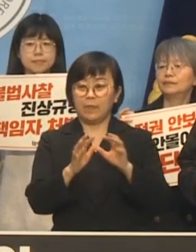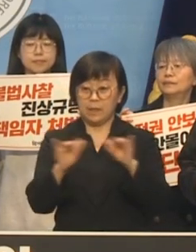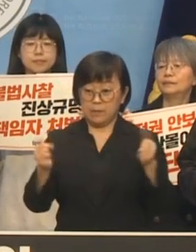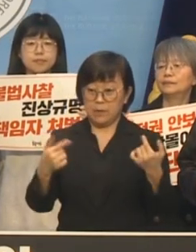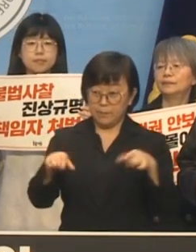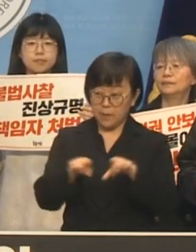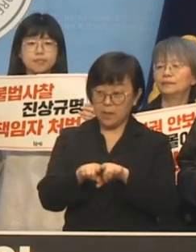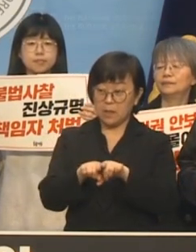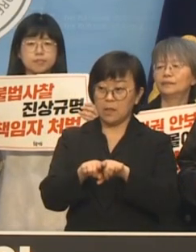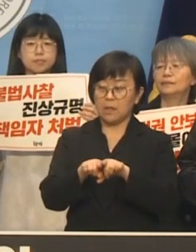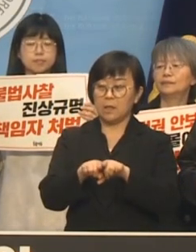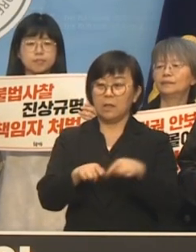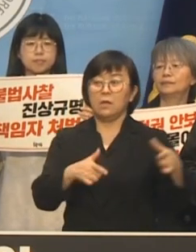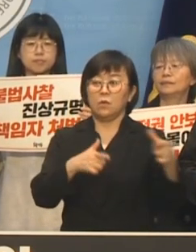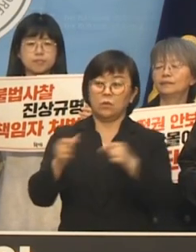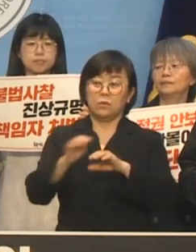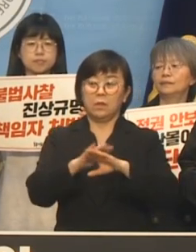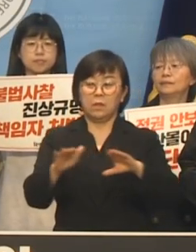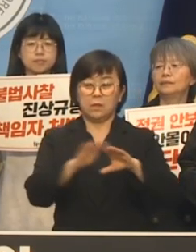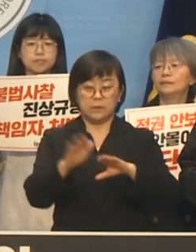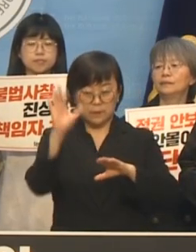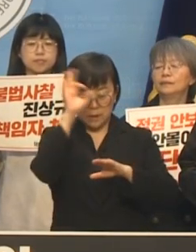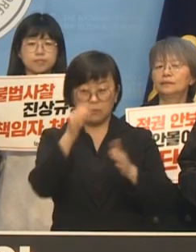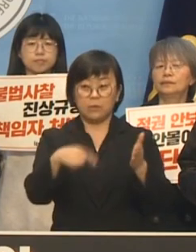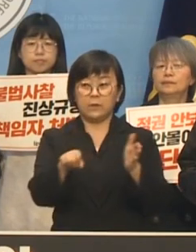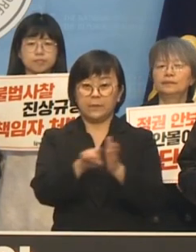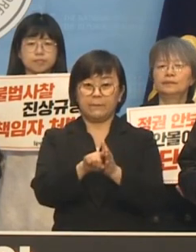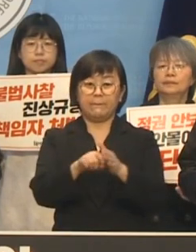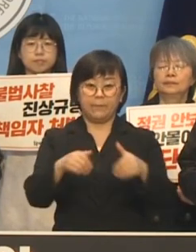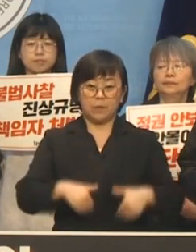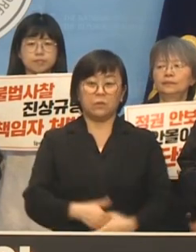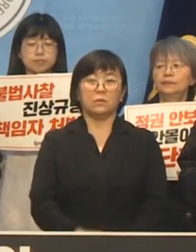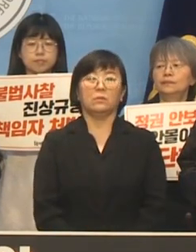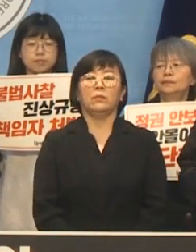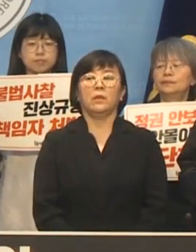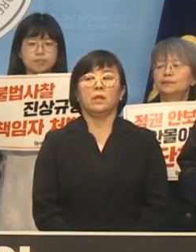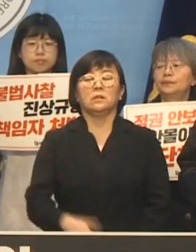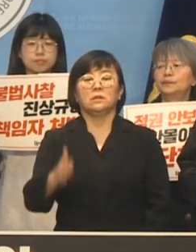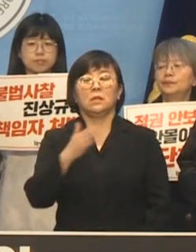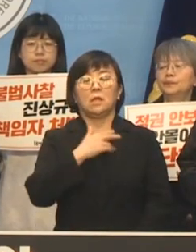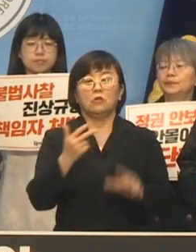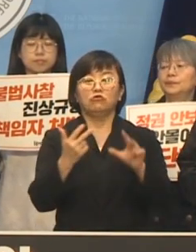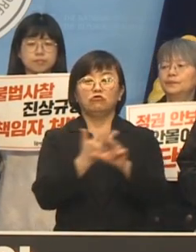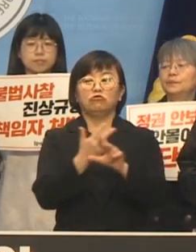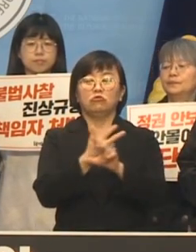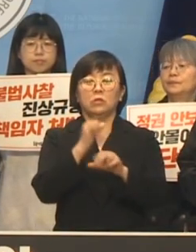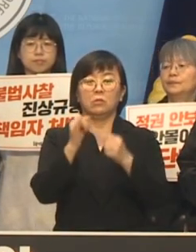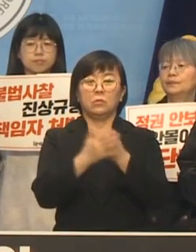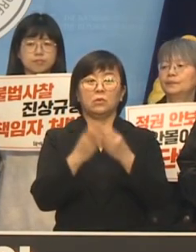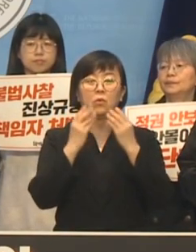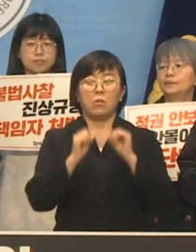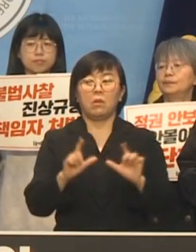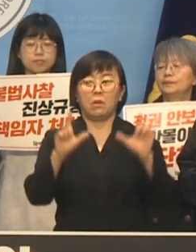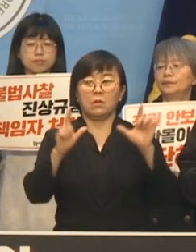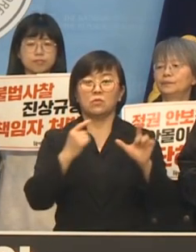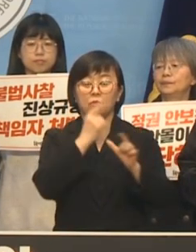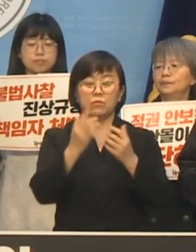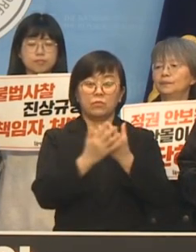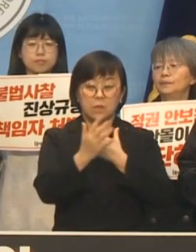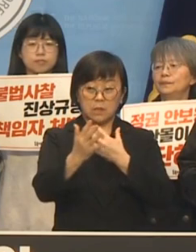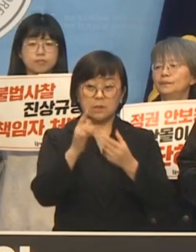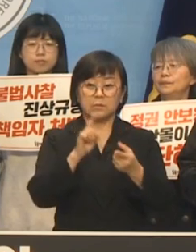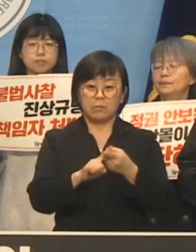함께 공동의 대응 모색을 할 것입니다. 그리고 저희가 매주 진행하는 토요일 촛불